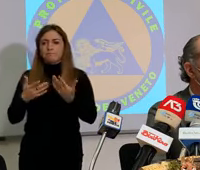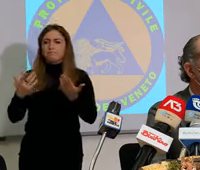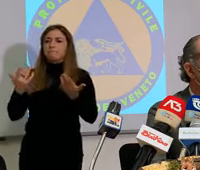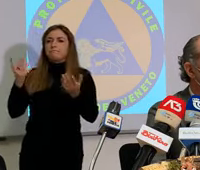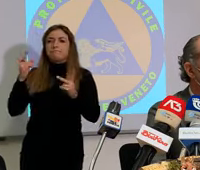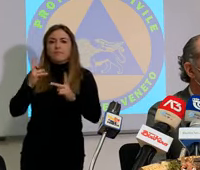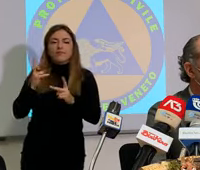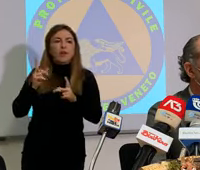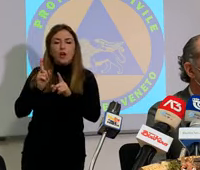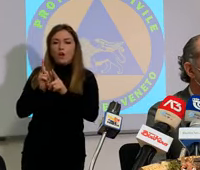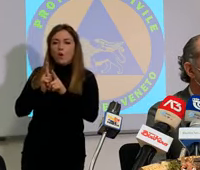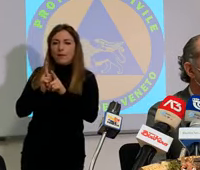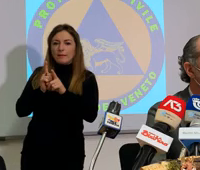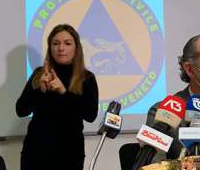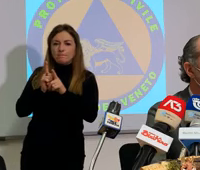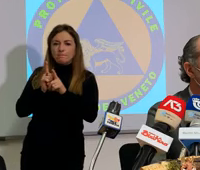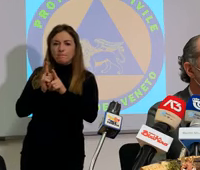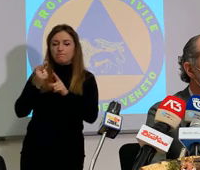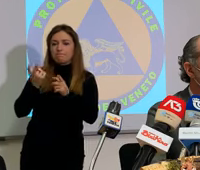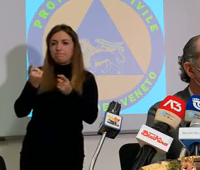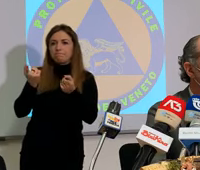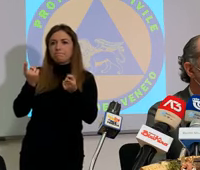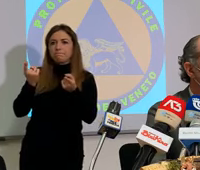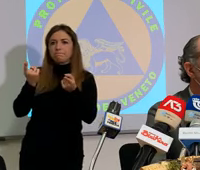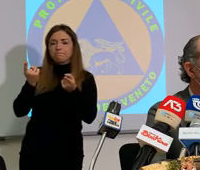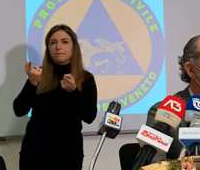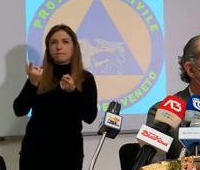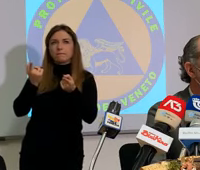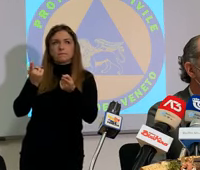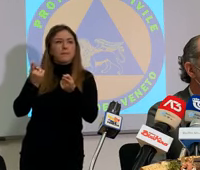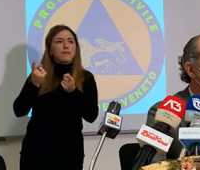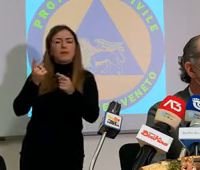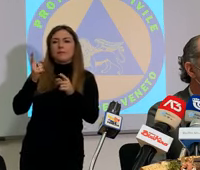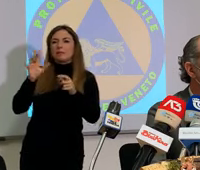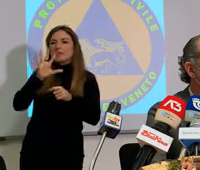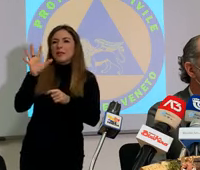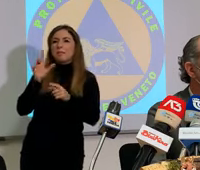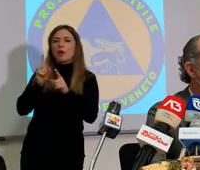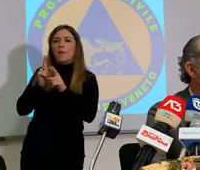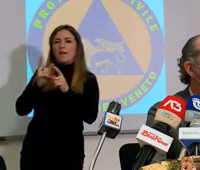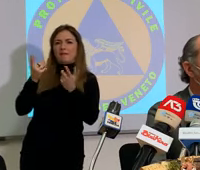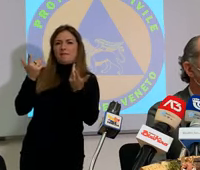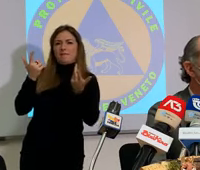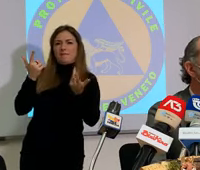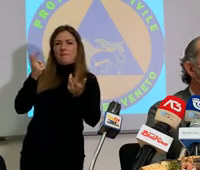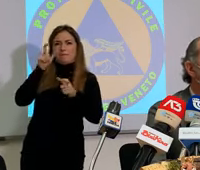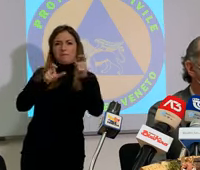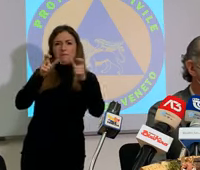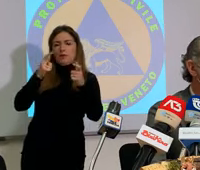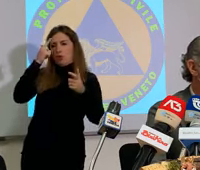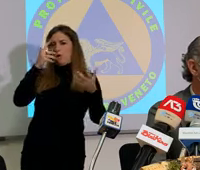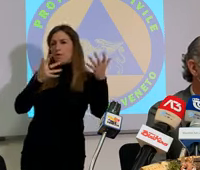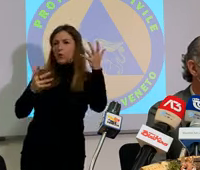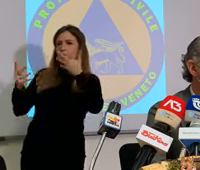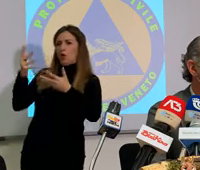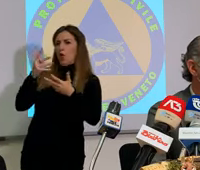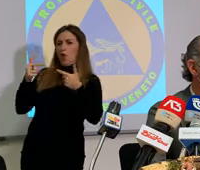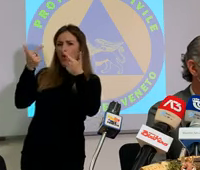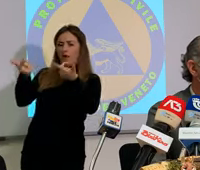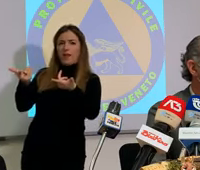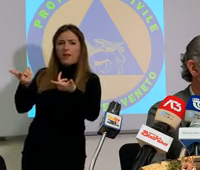non è un cavillo credo che questo sia un elemento di confusione nell'opinione pubblica nei cittadini guardate ora